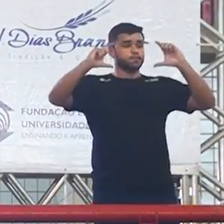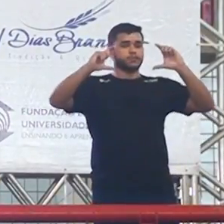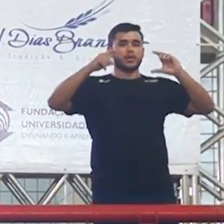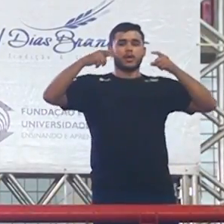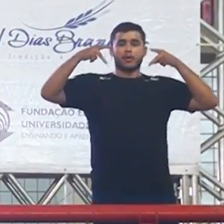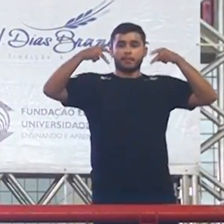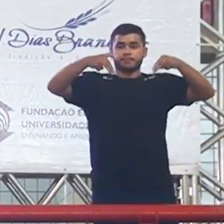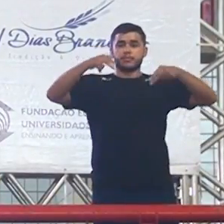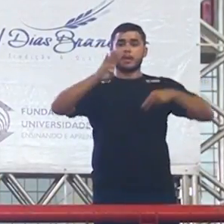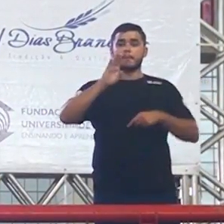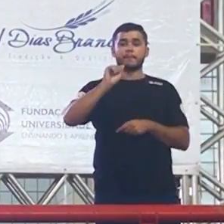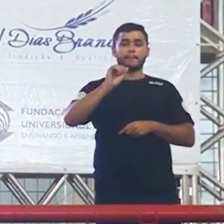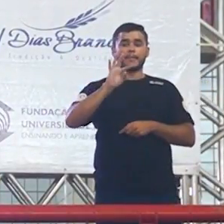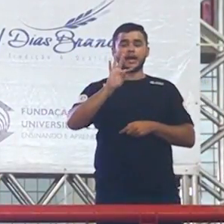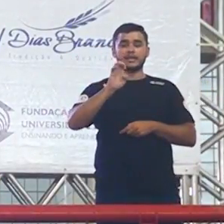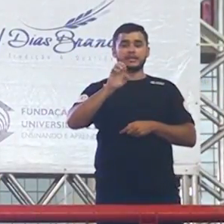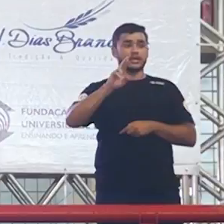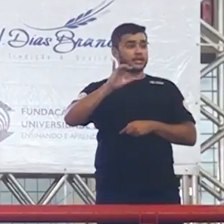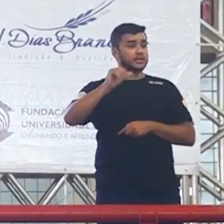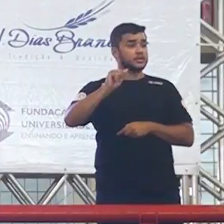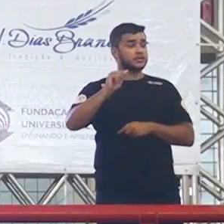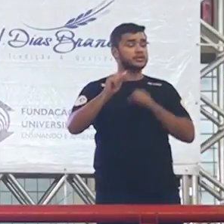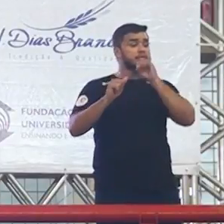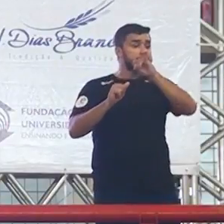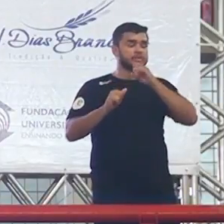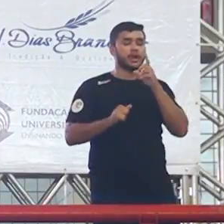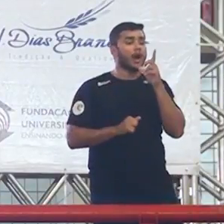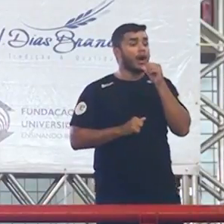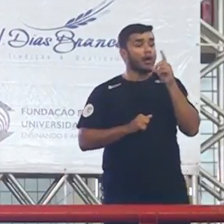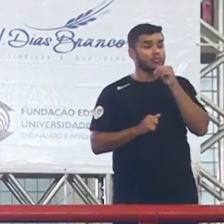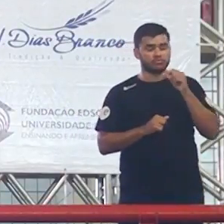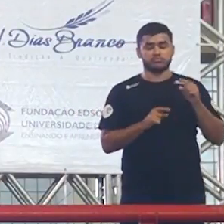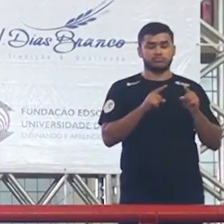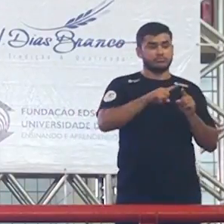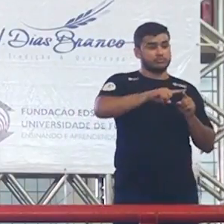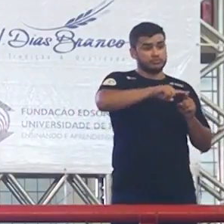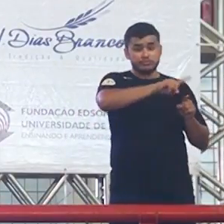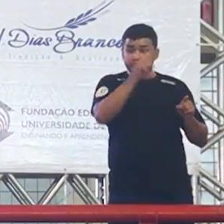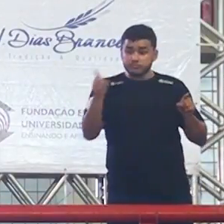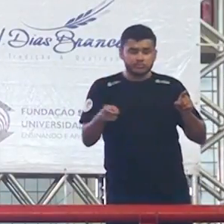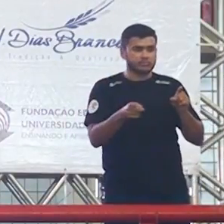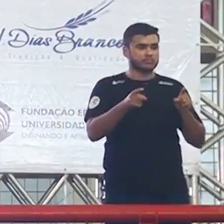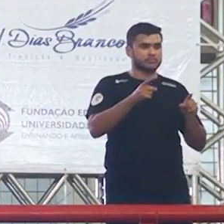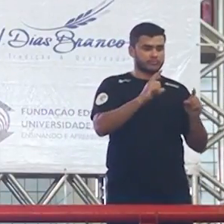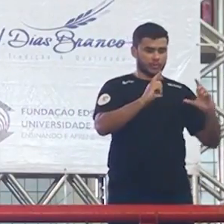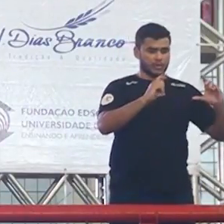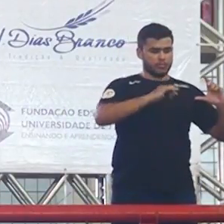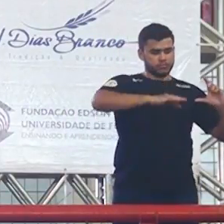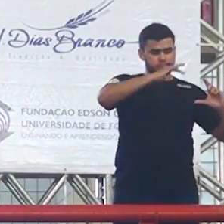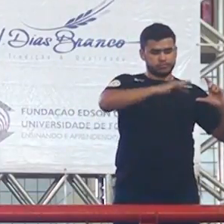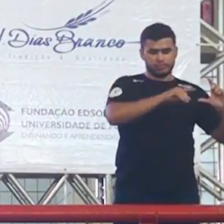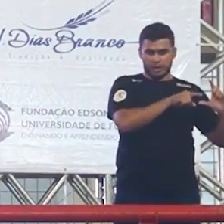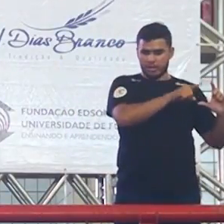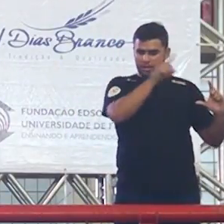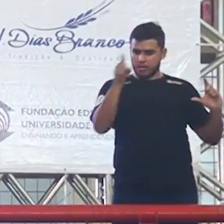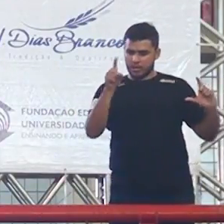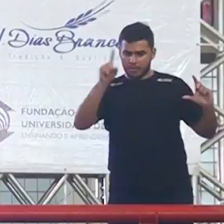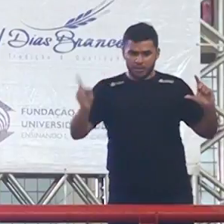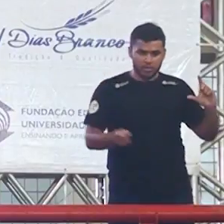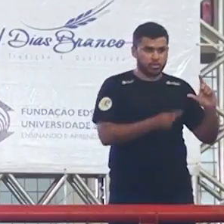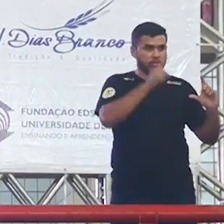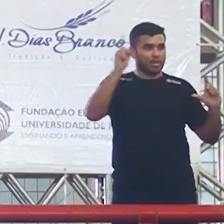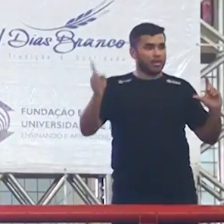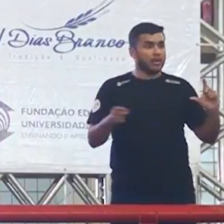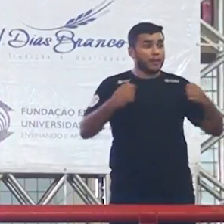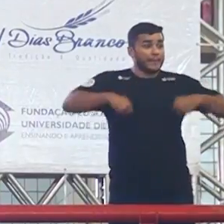gerador. Pessoal, se você tem água num local e você quer transportar para outro local e fazer com que essa água volte, eu tenho que